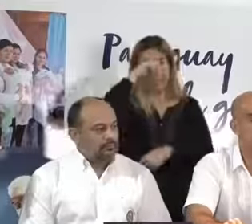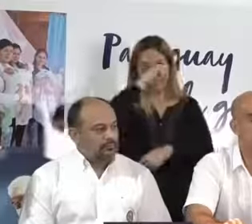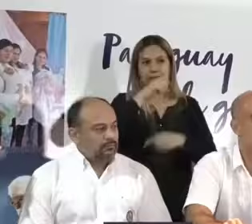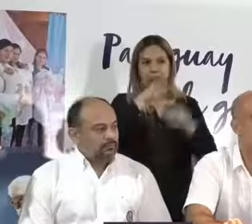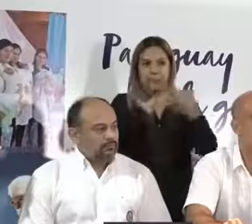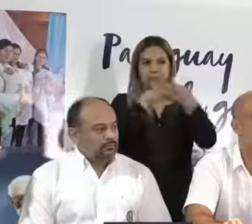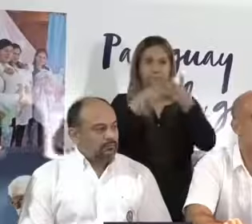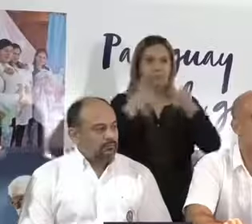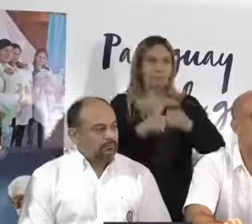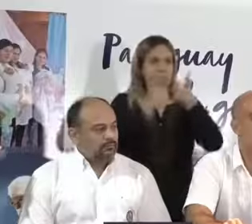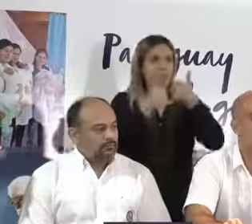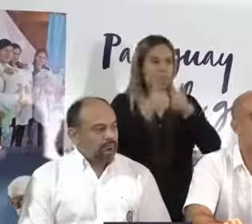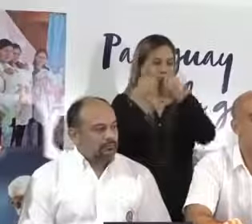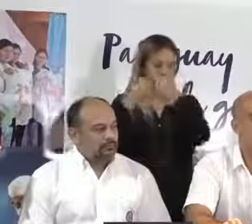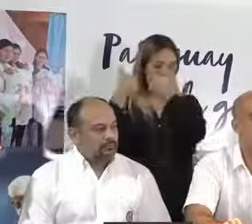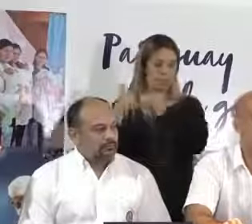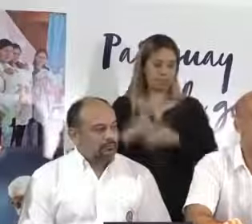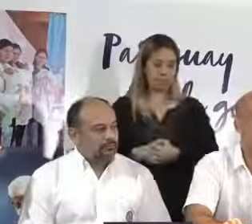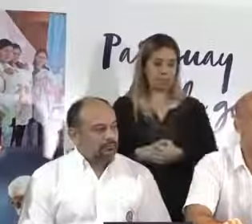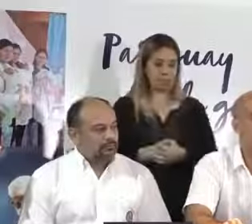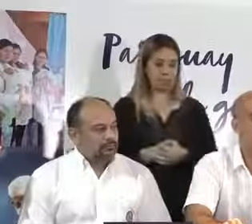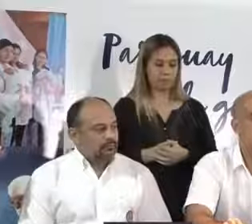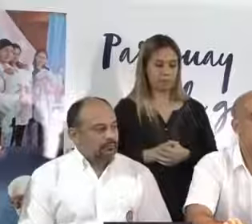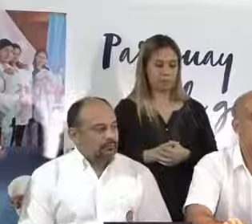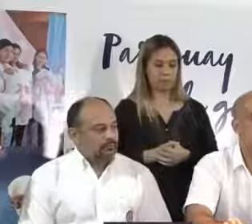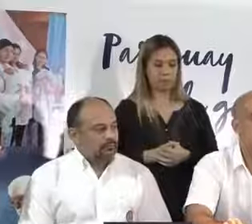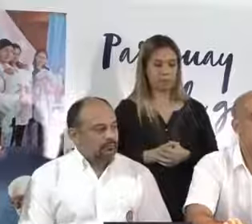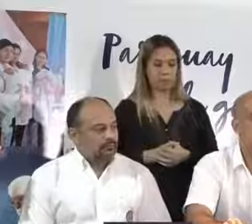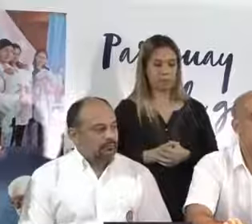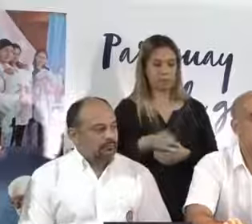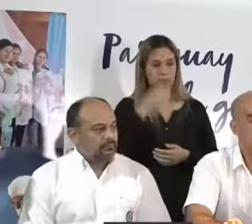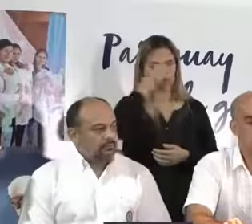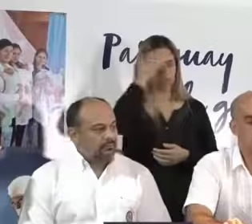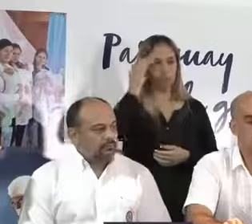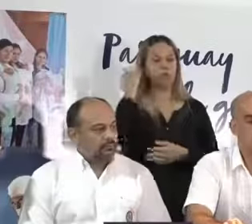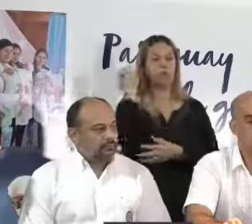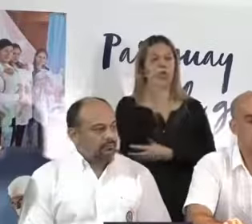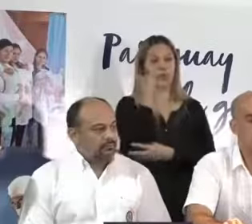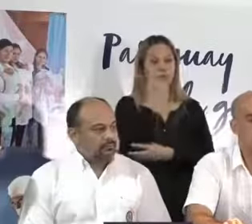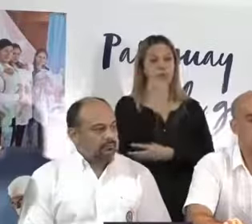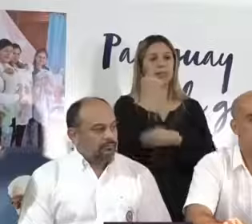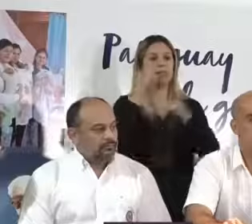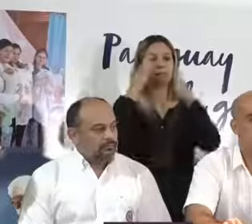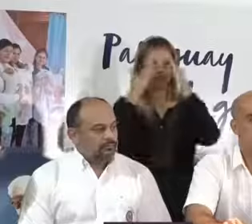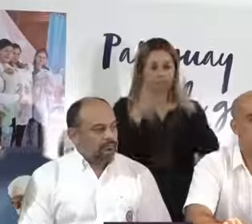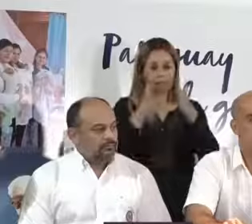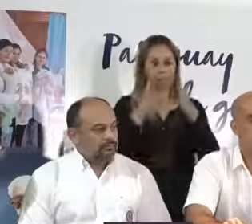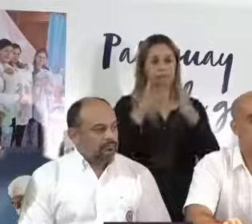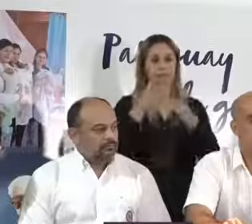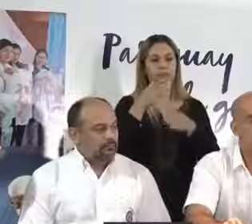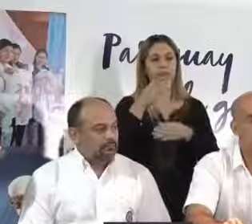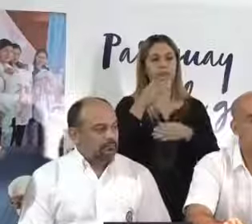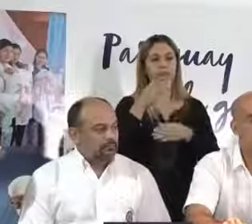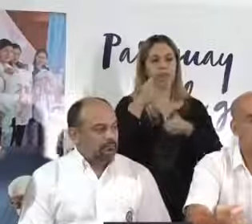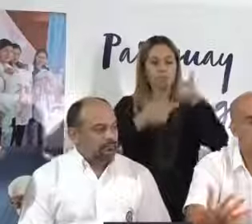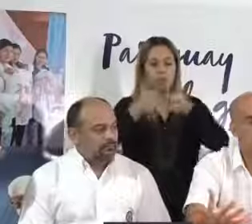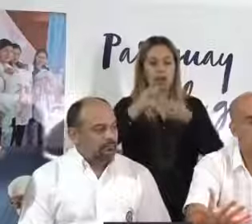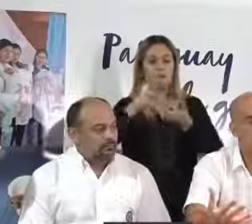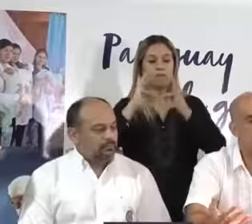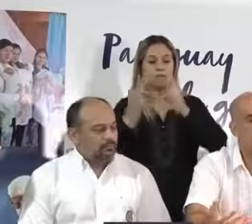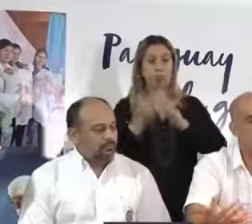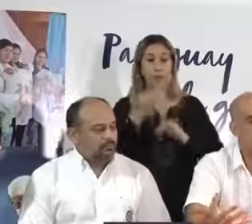mejorando y cerrando las brechas, ¿verdad? Hay alternativas, ciertamente. Lo importante es enfatizar, digamos, que estas medidas que están